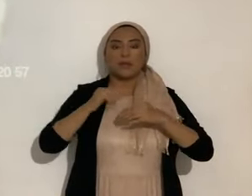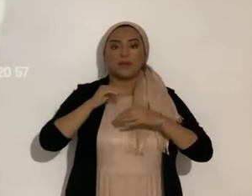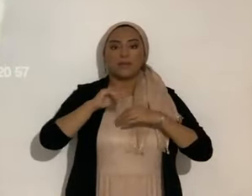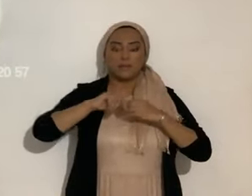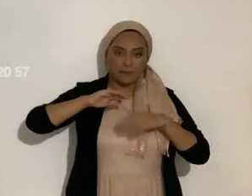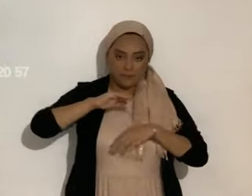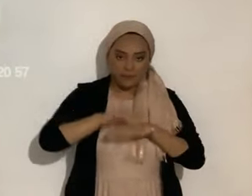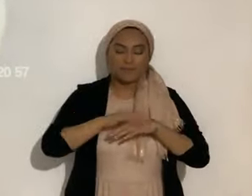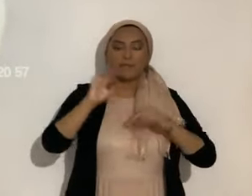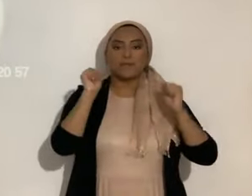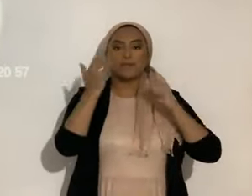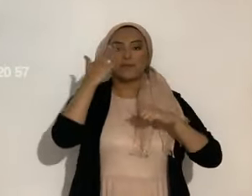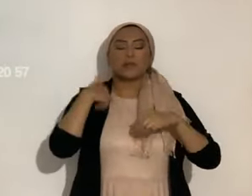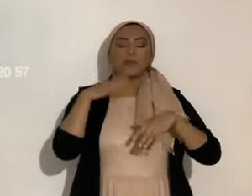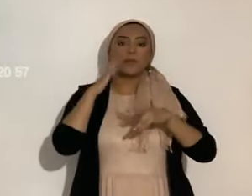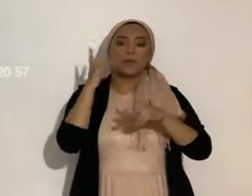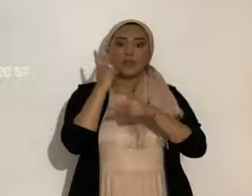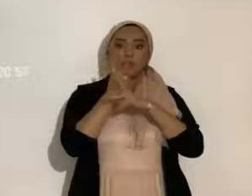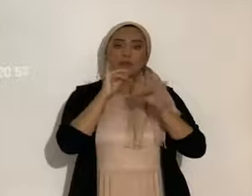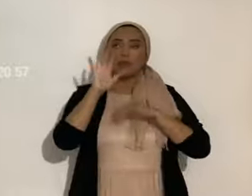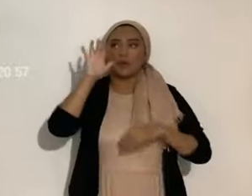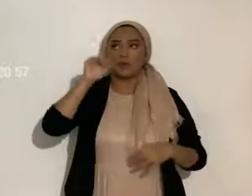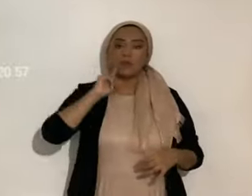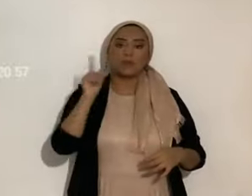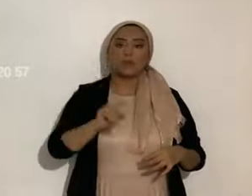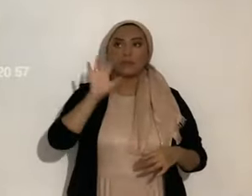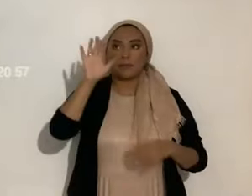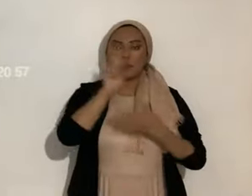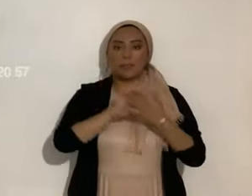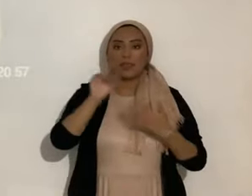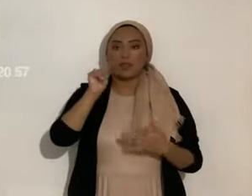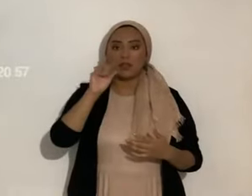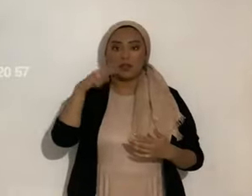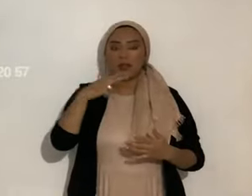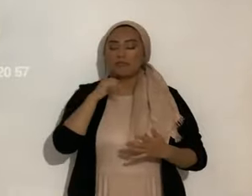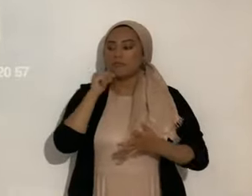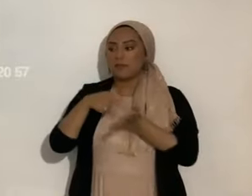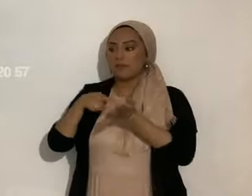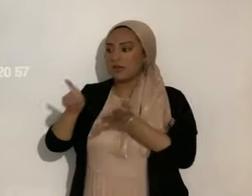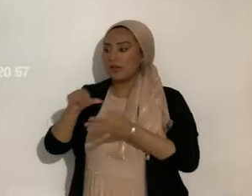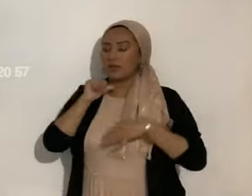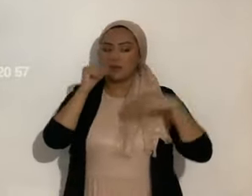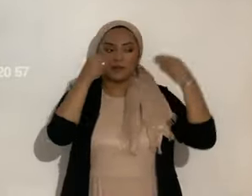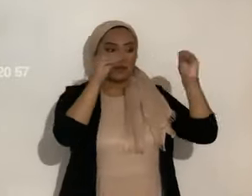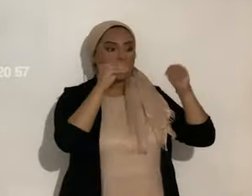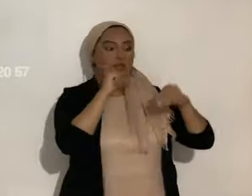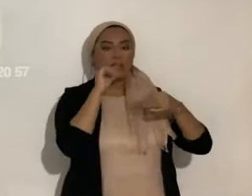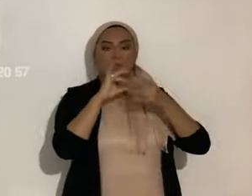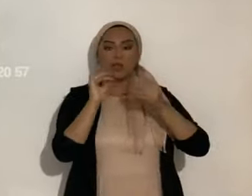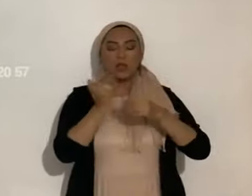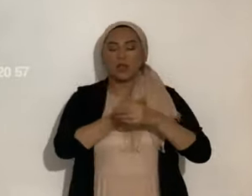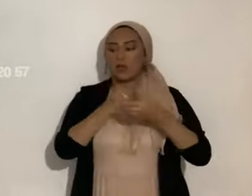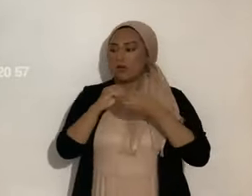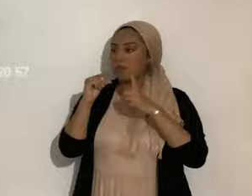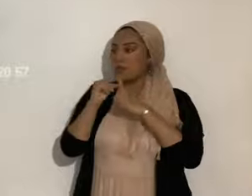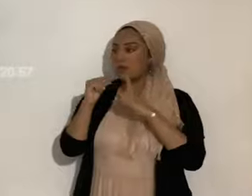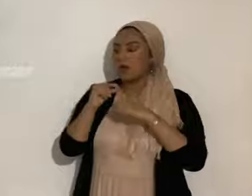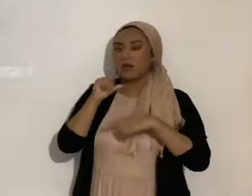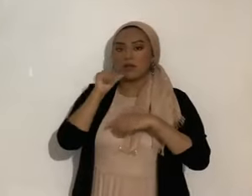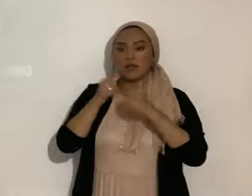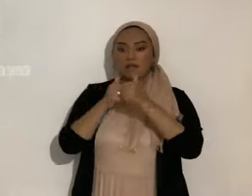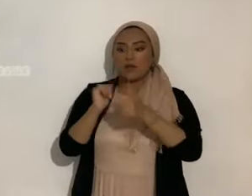Shabbat, lo guardaremos como tú lo ordenas en tu bendita Torah. No compraremos, no venderemos, no hablaremos nuestras propias palabras, no iremos en pos de